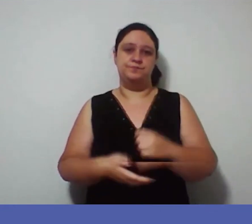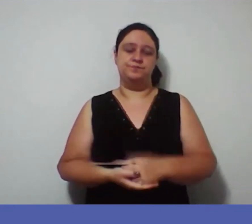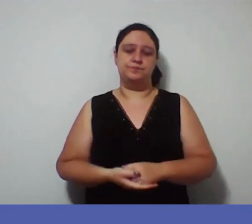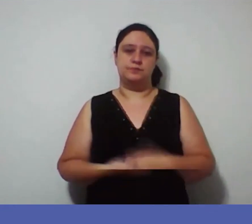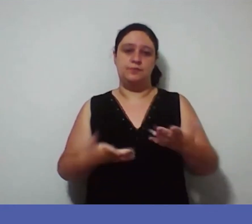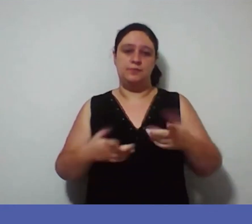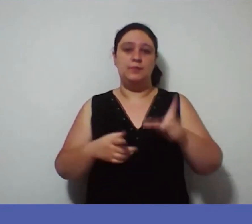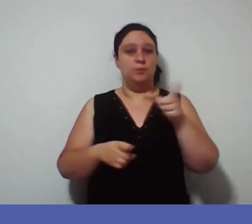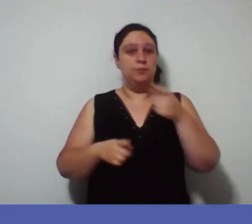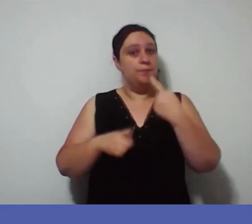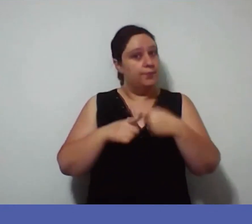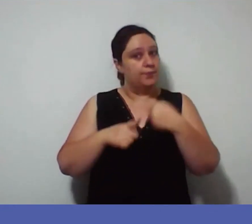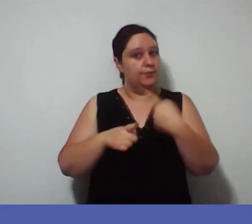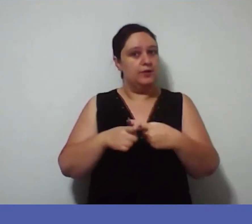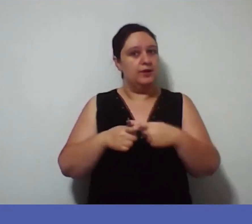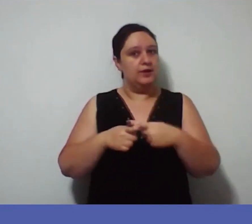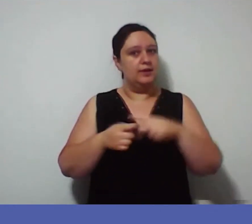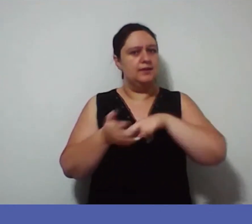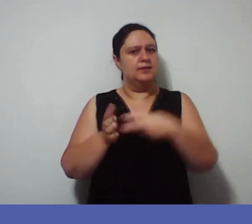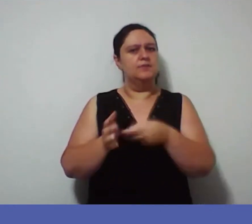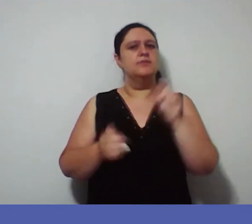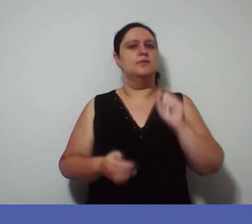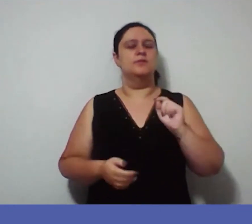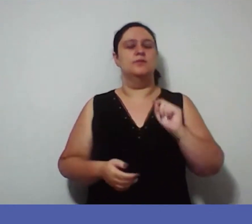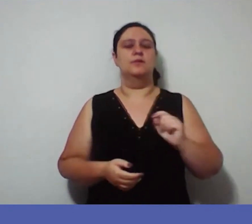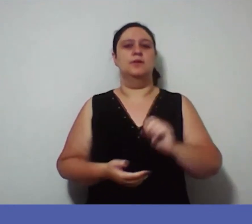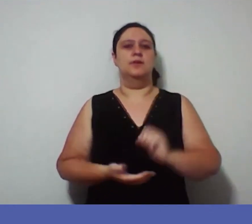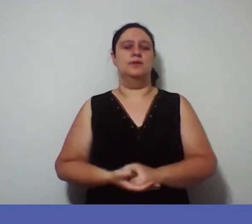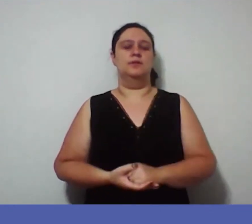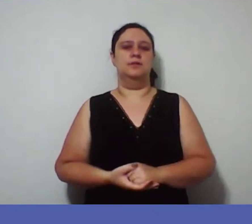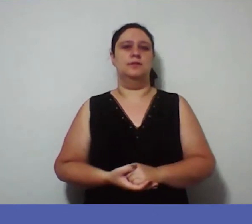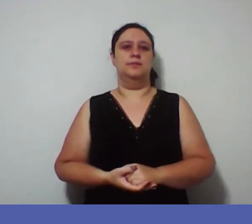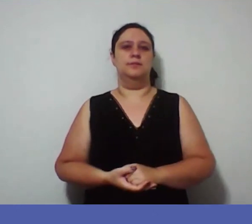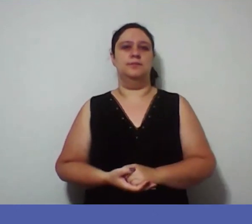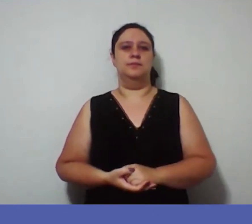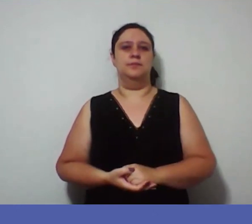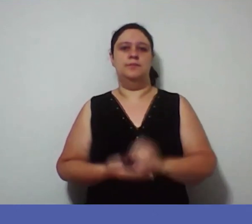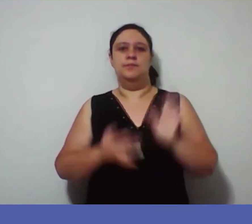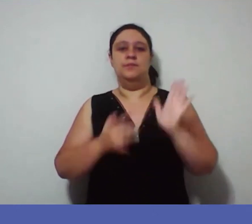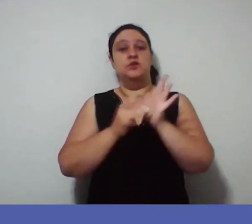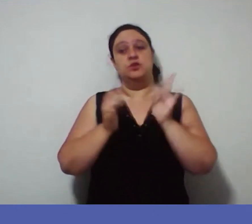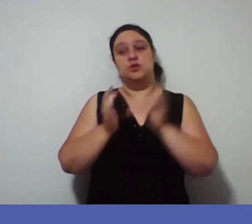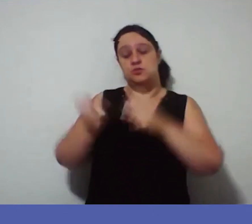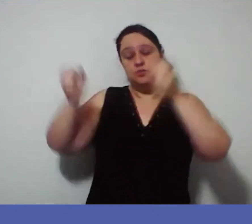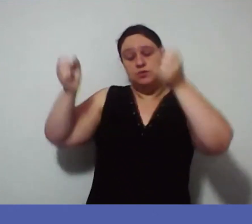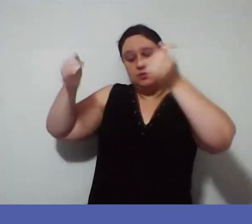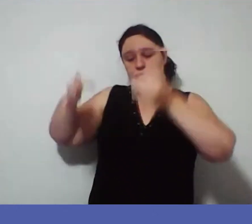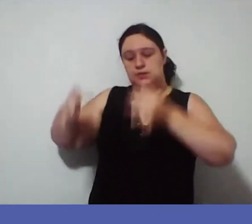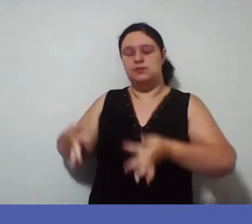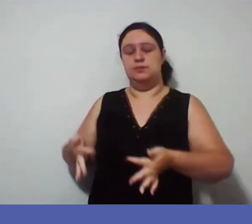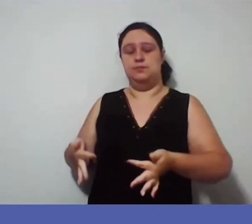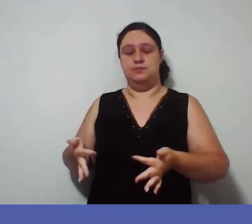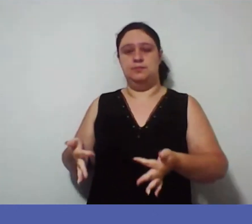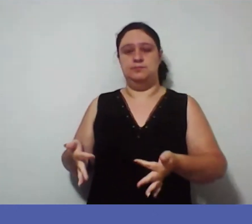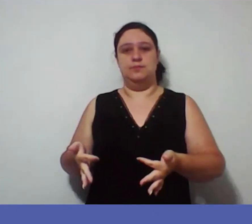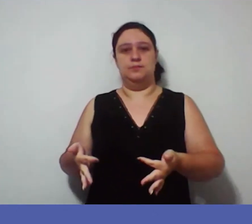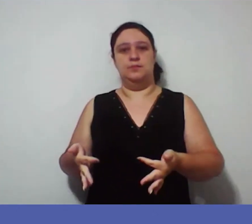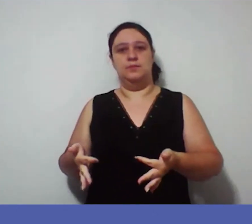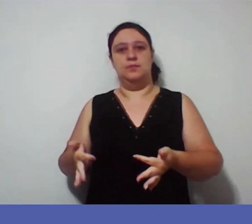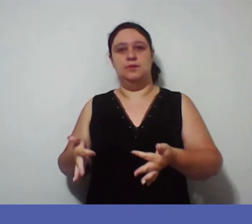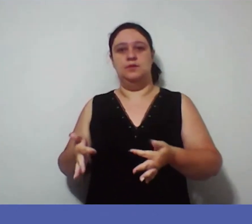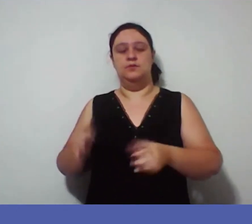porquê significa que Jesus está explicando o versículo 30 de